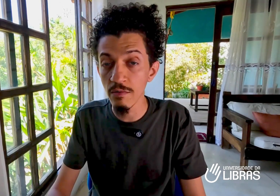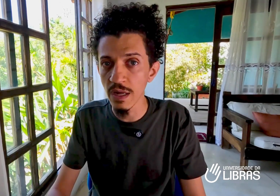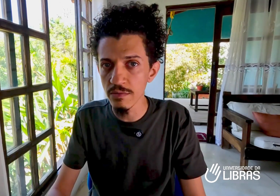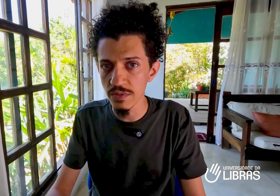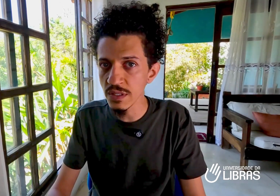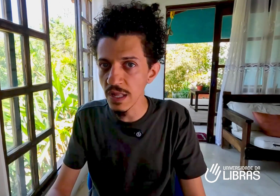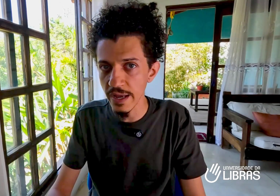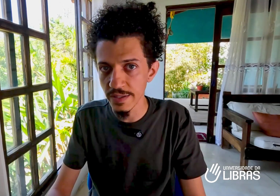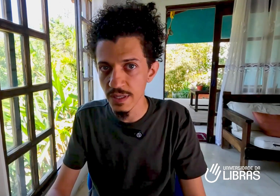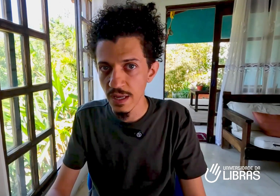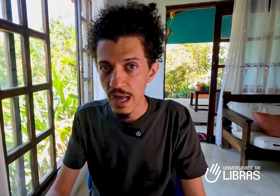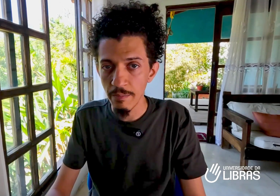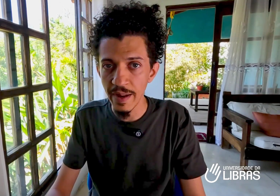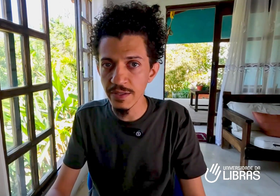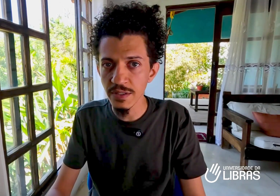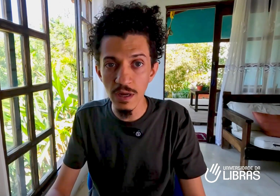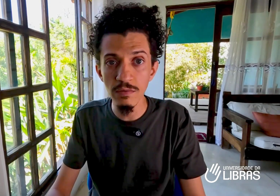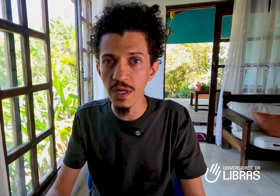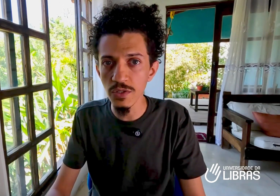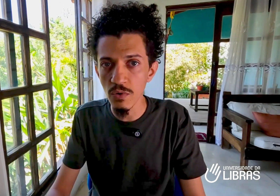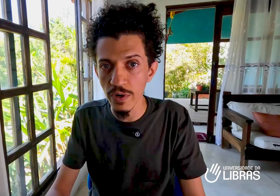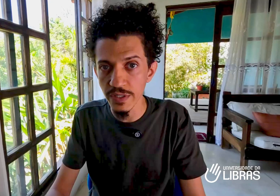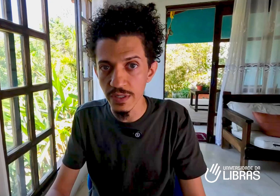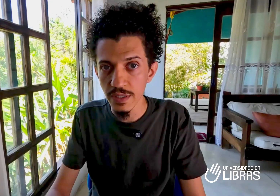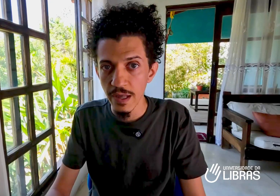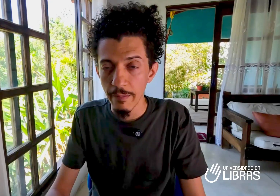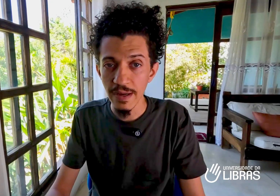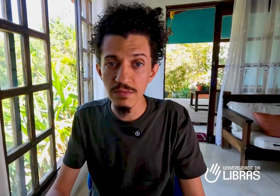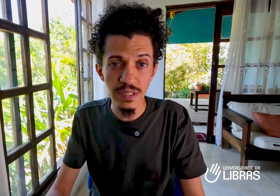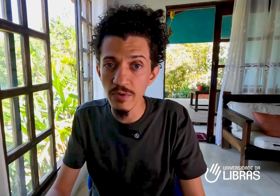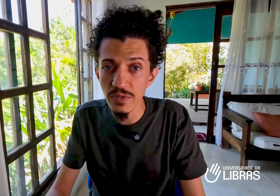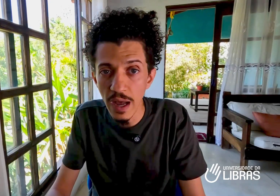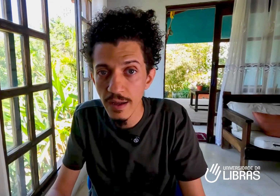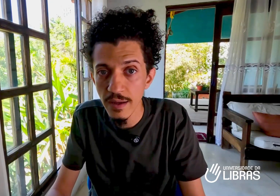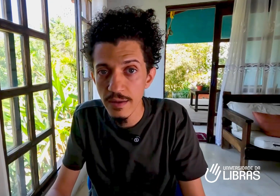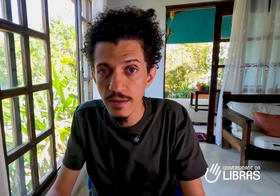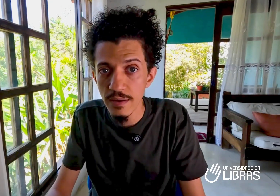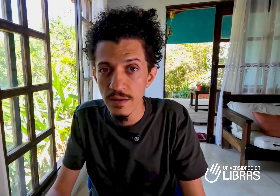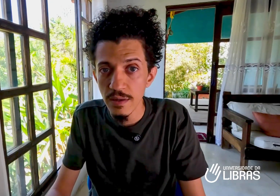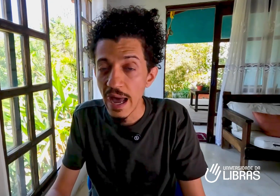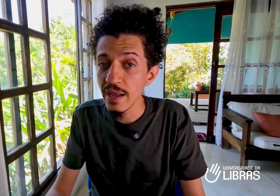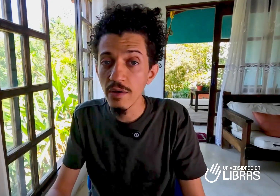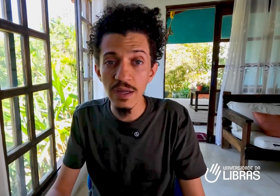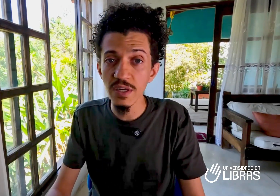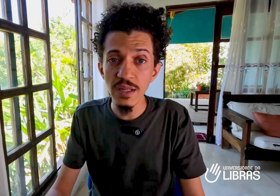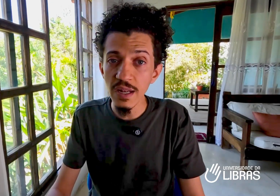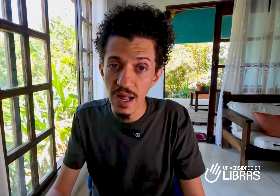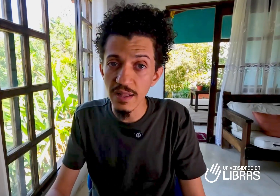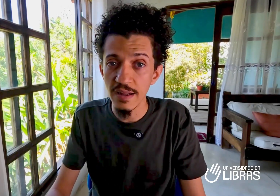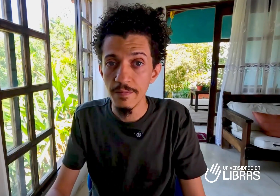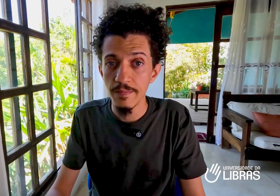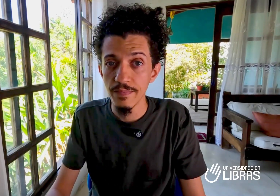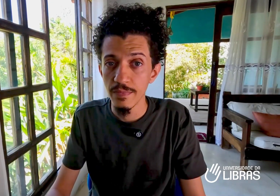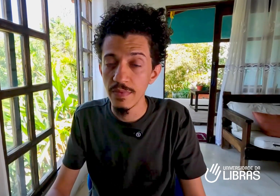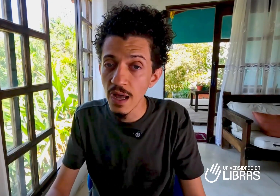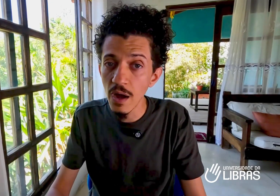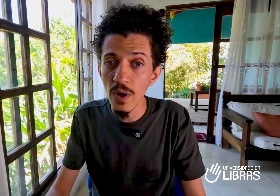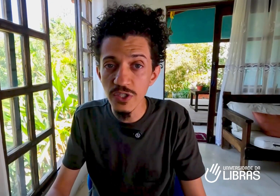tanto de sinais. Aprende sinal de um tanto de coisa, mas não sabe usar. Aí não adianta nada. Não